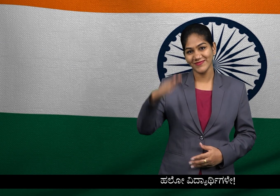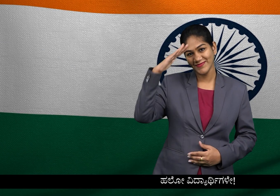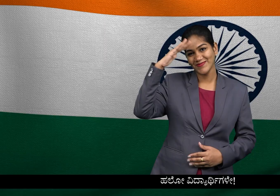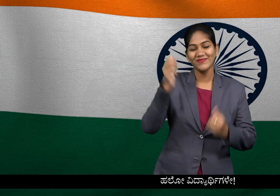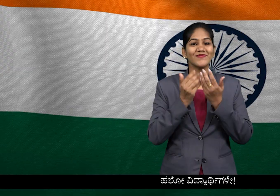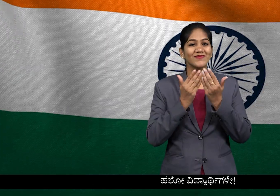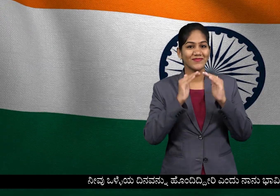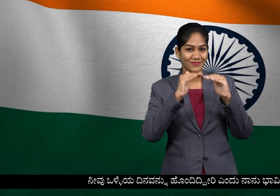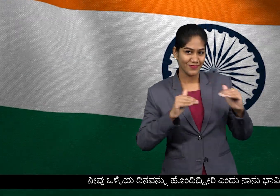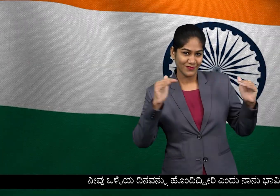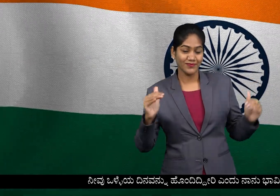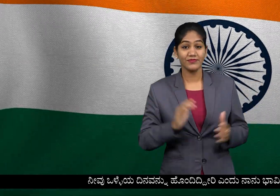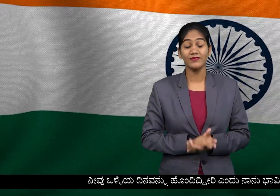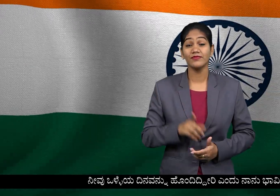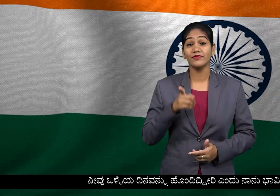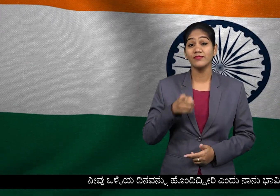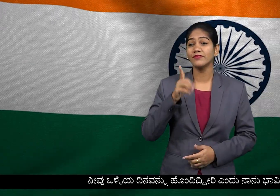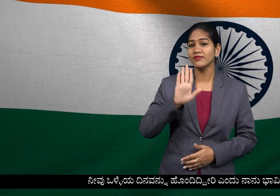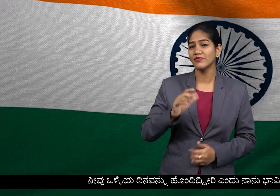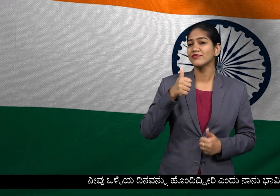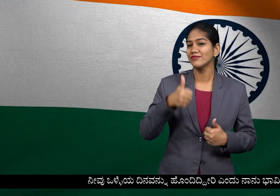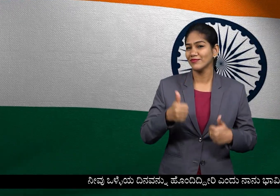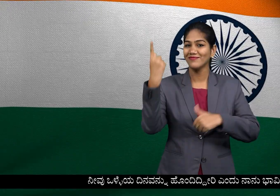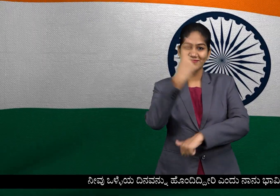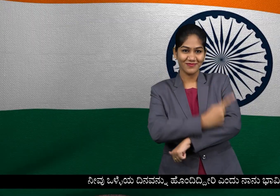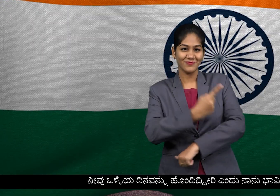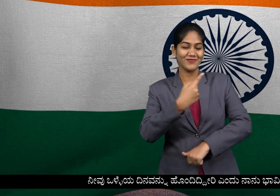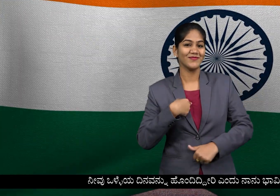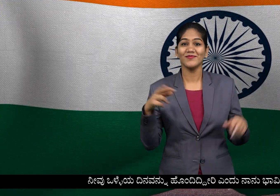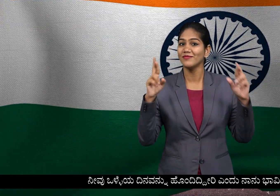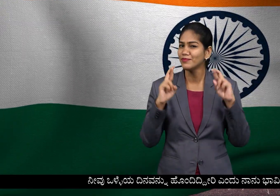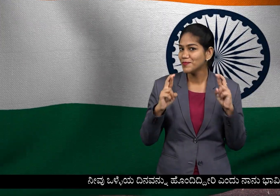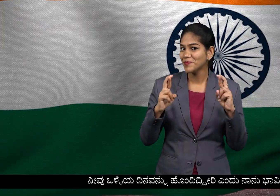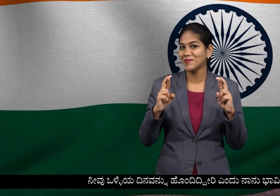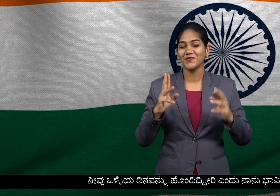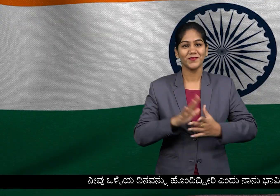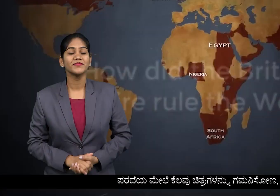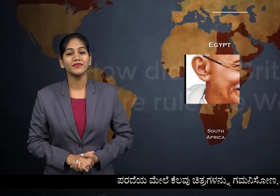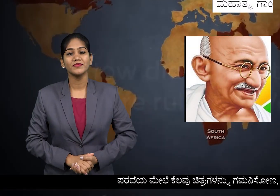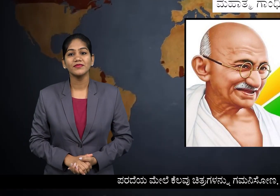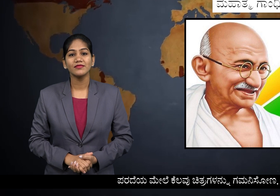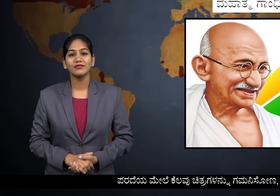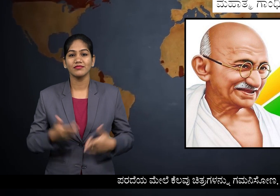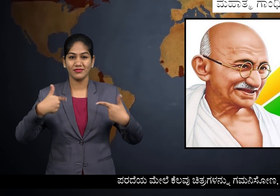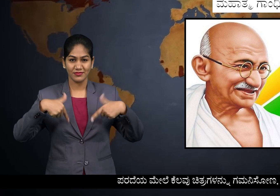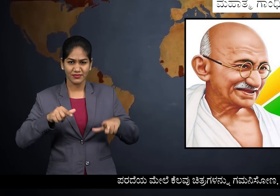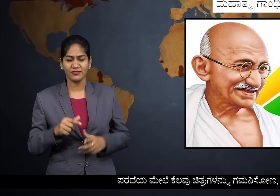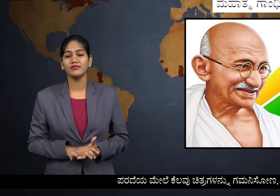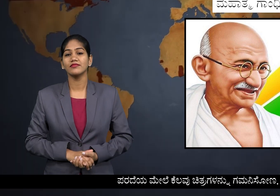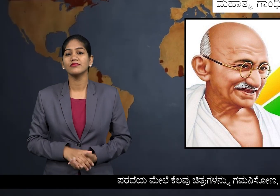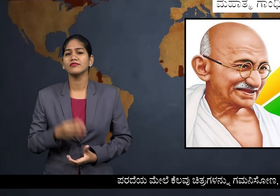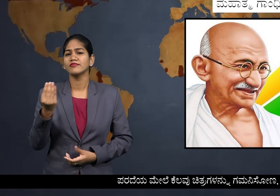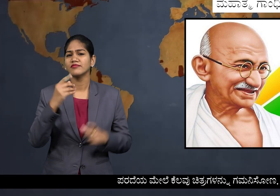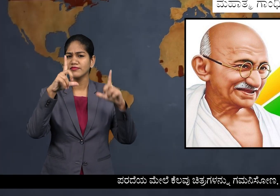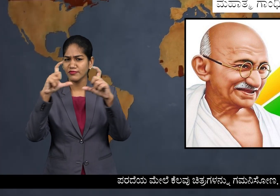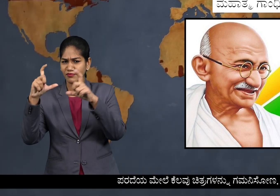ಹಲೋ ವಿದ್ಯಾರ್ಥಿಗಳೇ, ನೀವು ಒಳ್ಳೆಯ ದಿನವನ್ನು ಹೊಂದಿದ್ದೀರಿ ಎಂದು ನಾನು ಭಾವಿಸುತ್ತೇನೆ. ಪರದೆಯ ಮೇಲೆ ಕೆಲವು